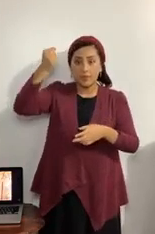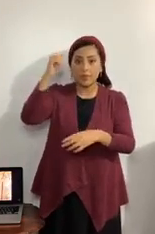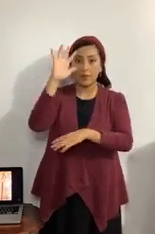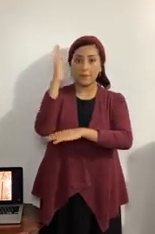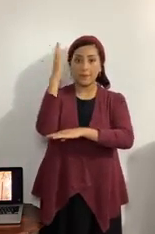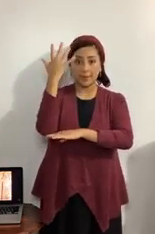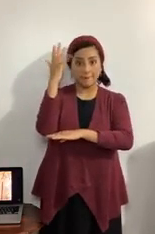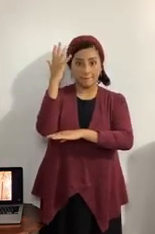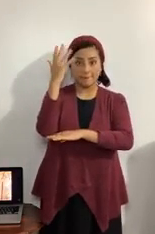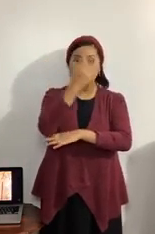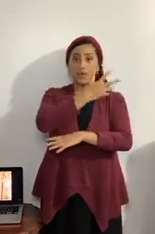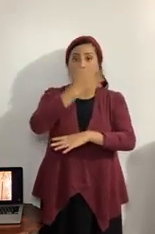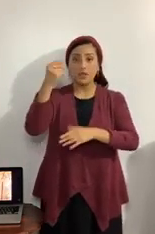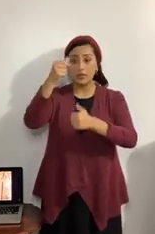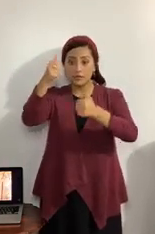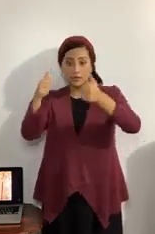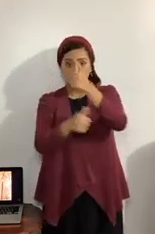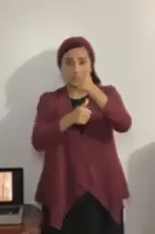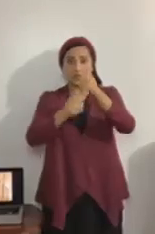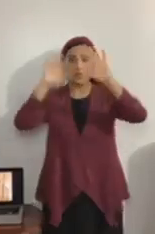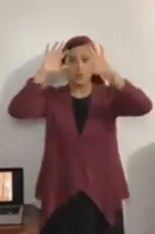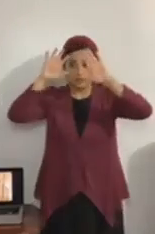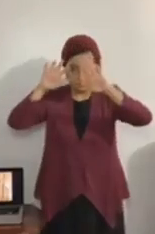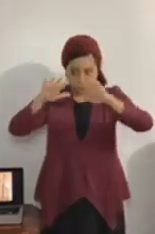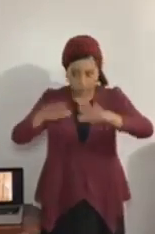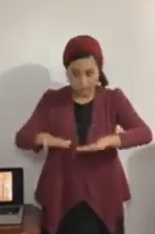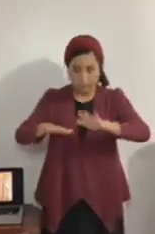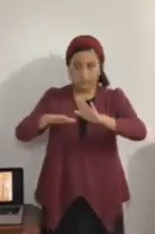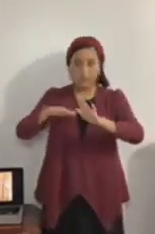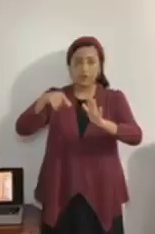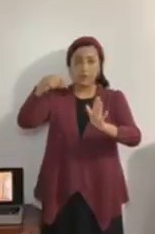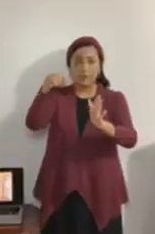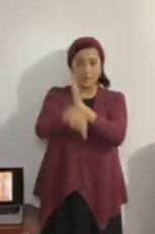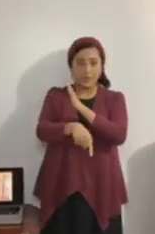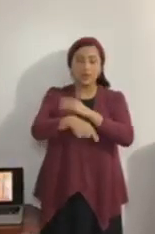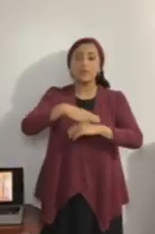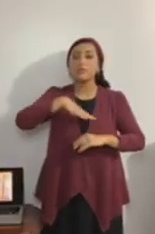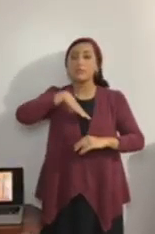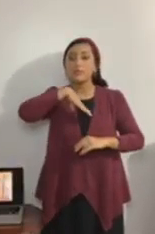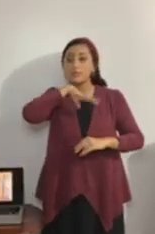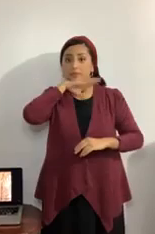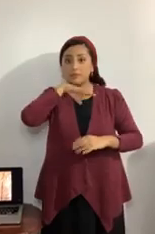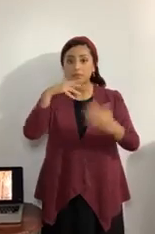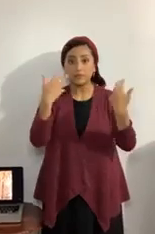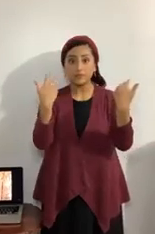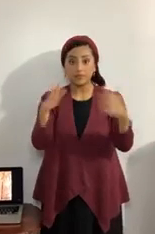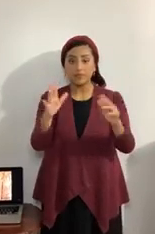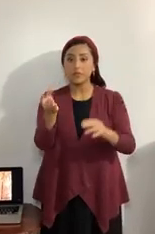y adoraban bajo ese árbol, sacrificando el puerco que se lo comerían el 25 de